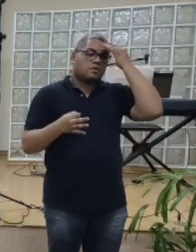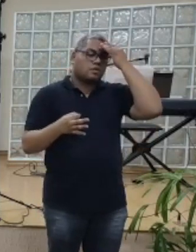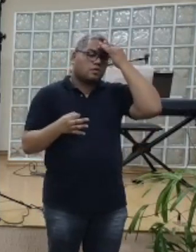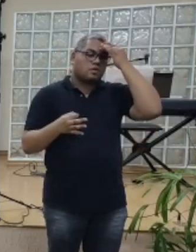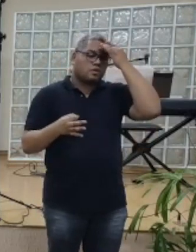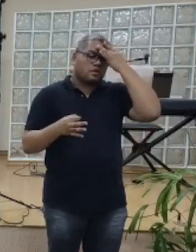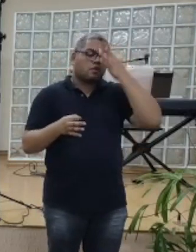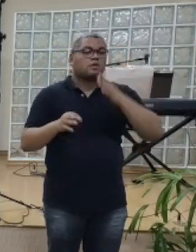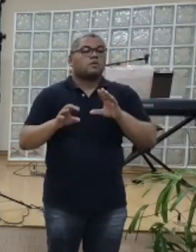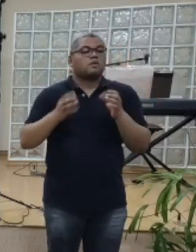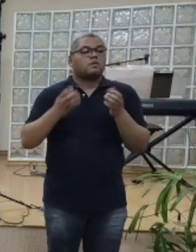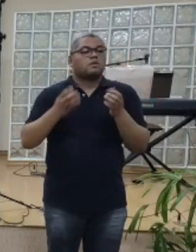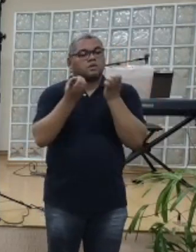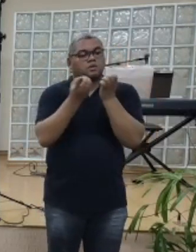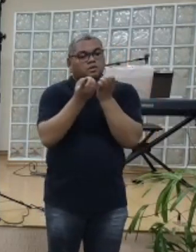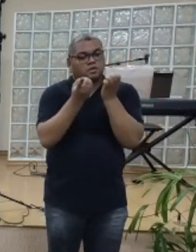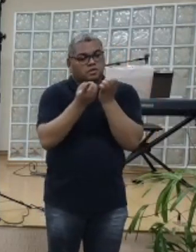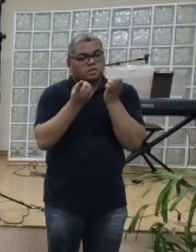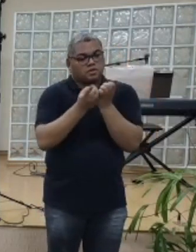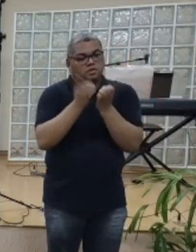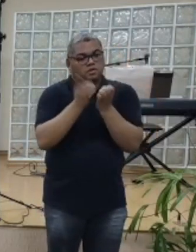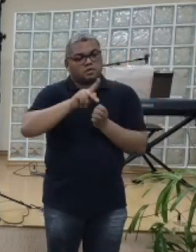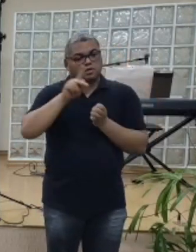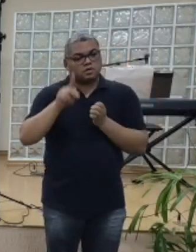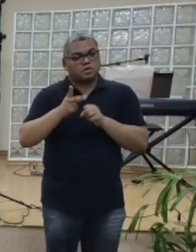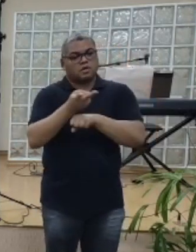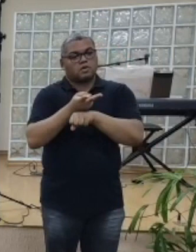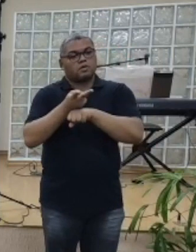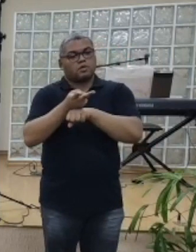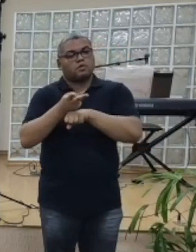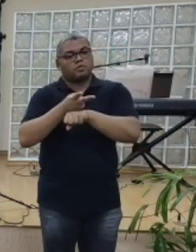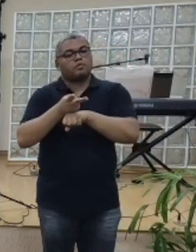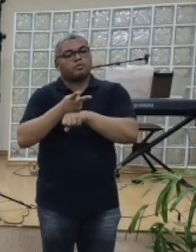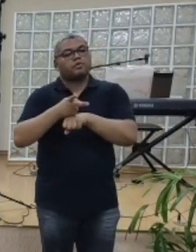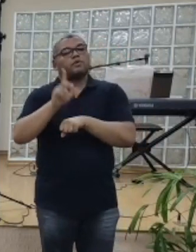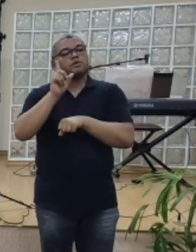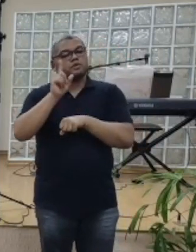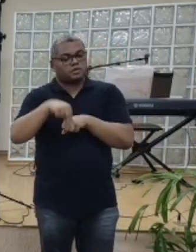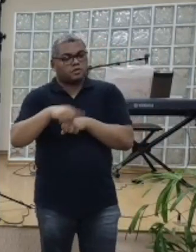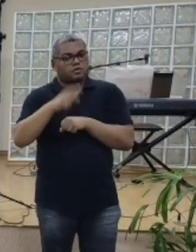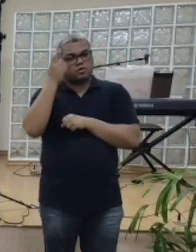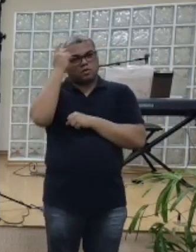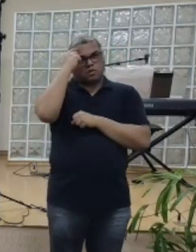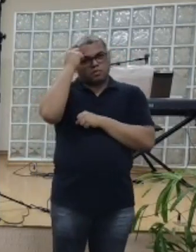escola dominical, procuramos, sim. E eu estou pensando em professores de criança.